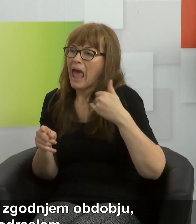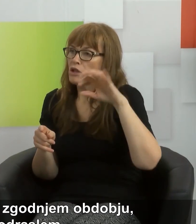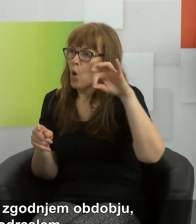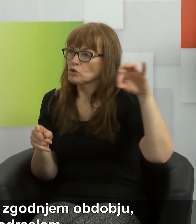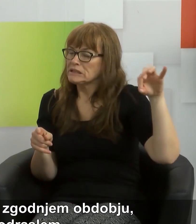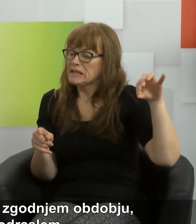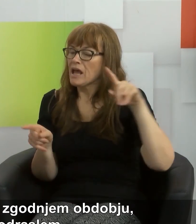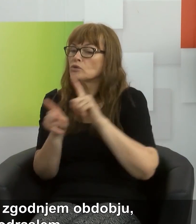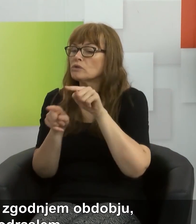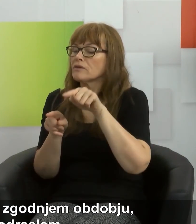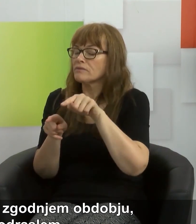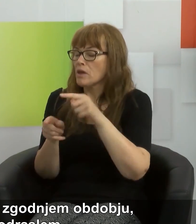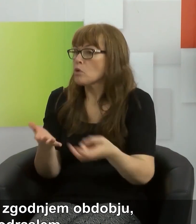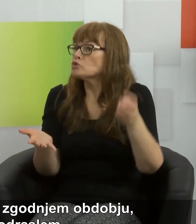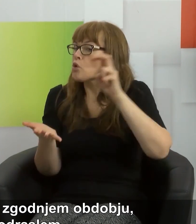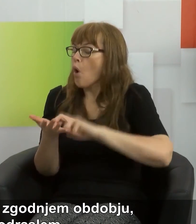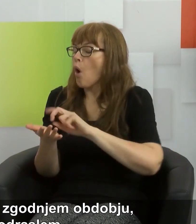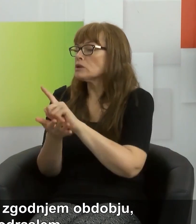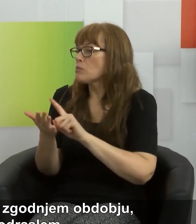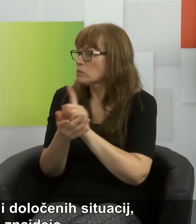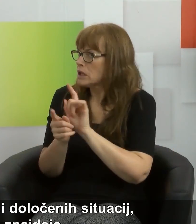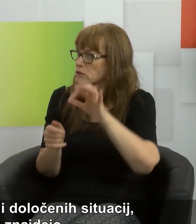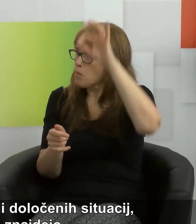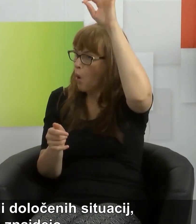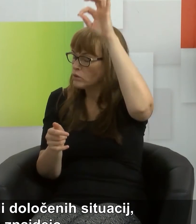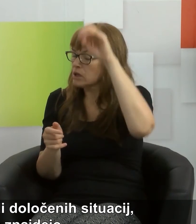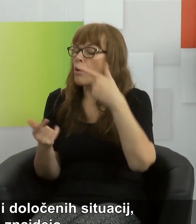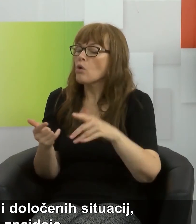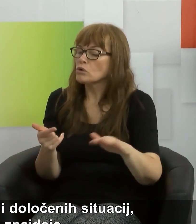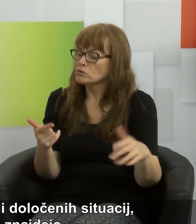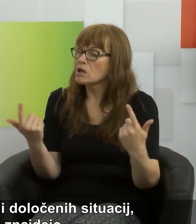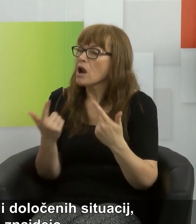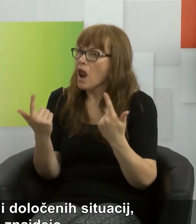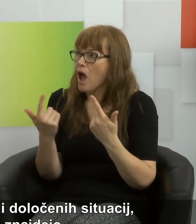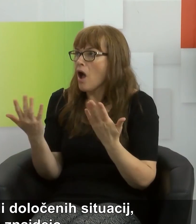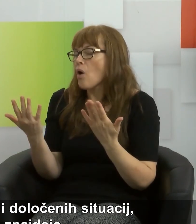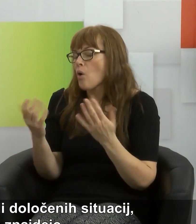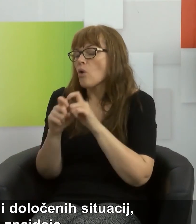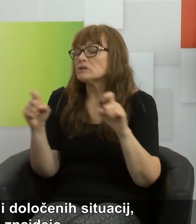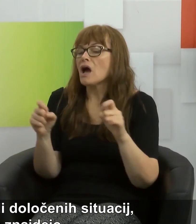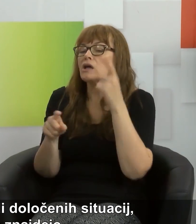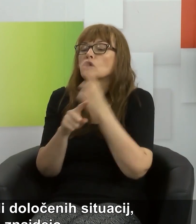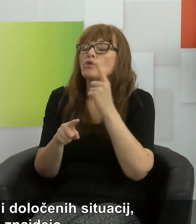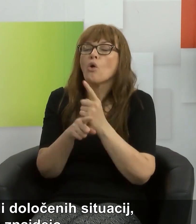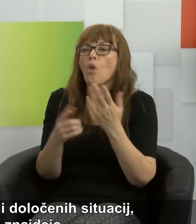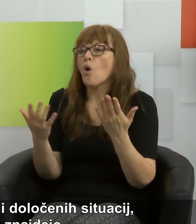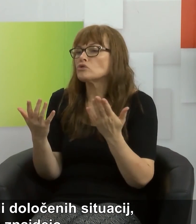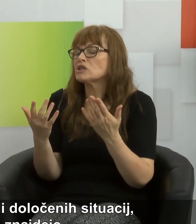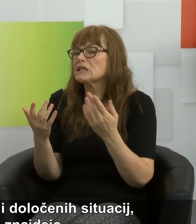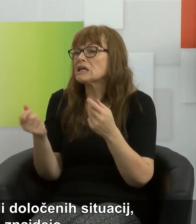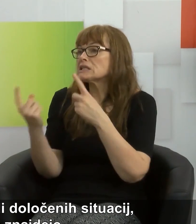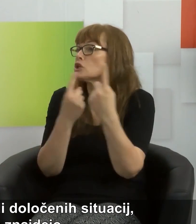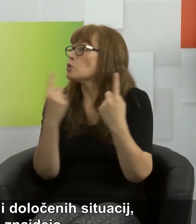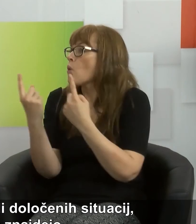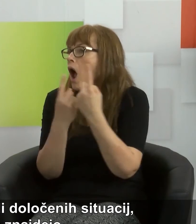Tudi v tem obdobju, v zgodnjem obdobju, ne samo v odraslem, se otroci lahko v bistvu zaradi določenih